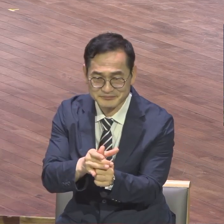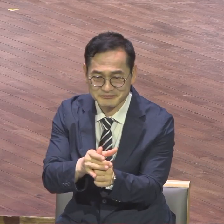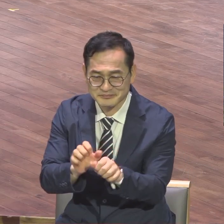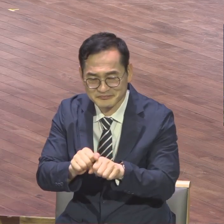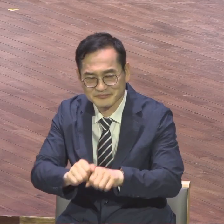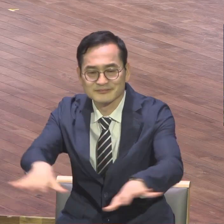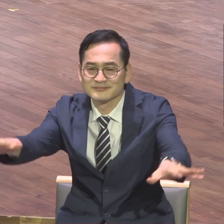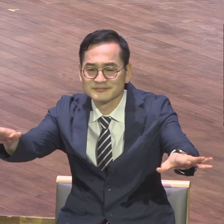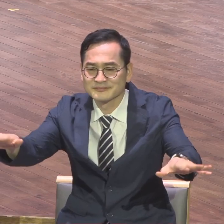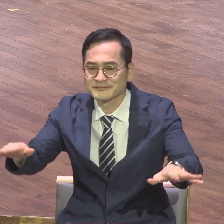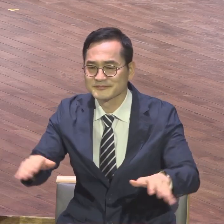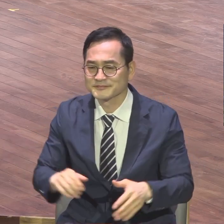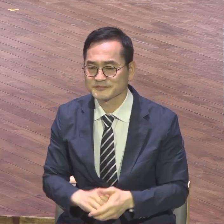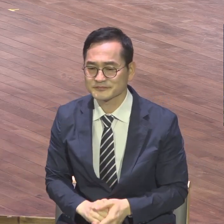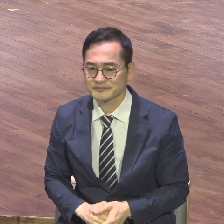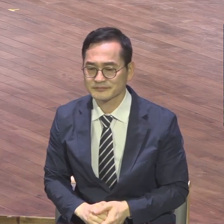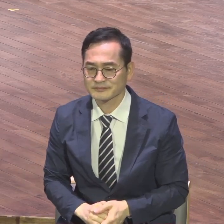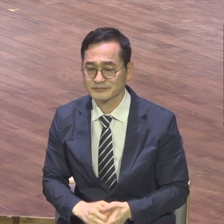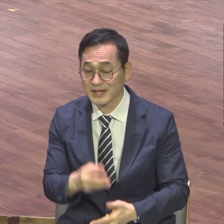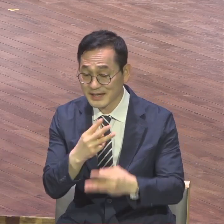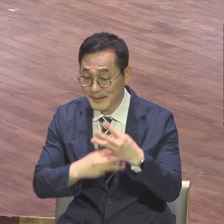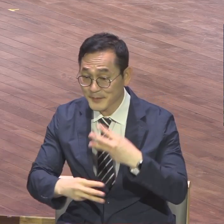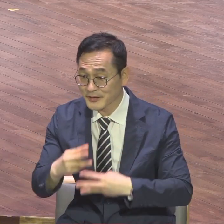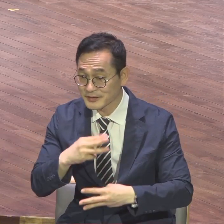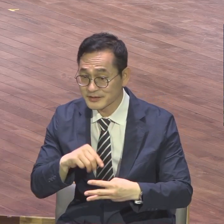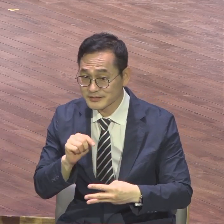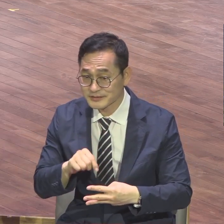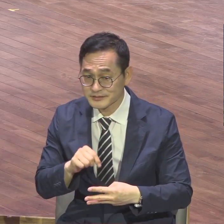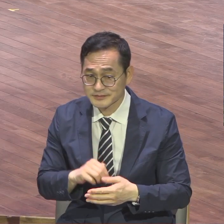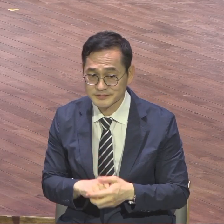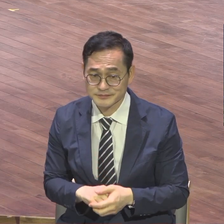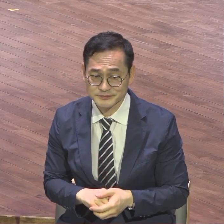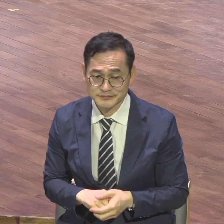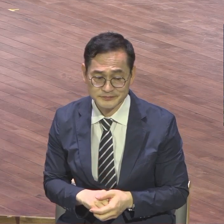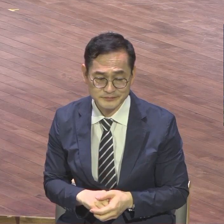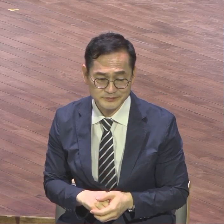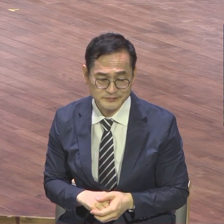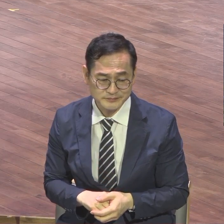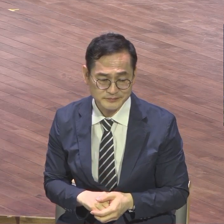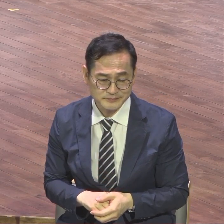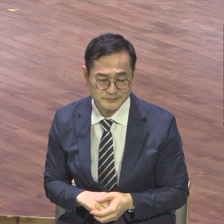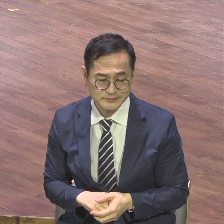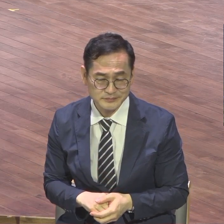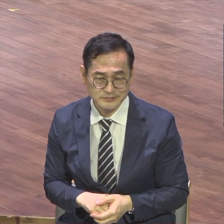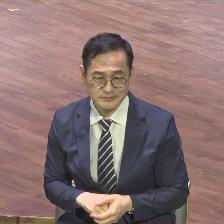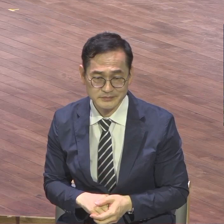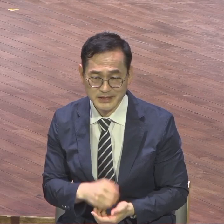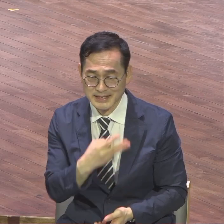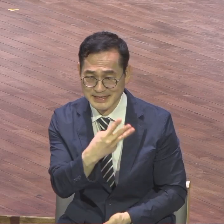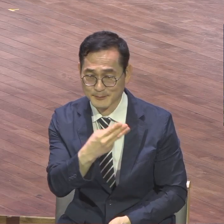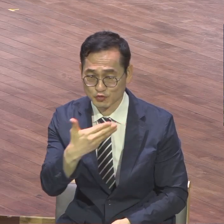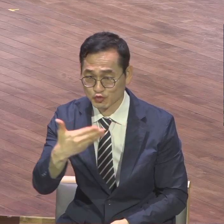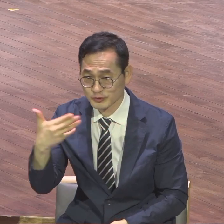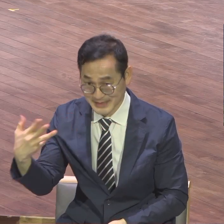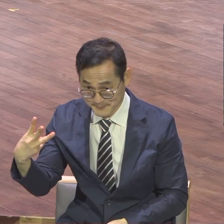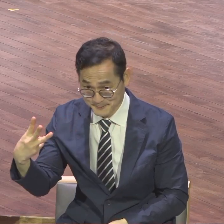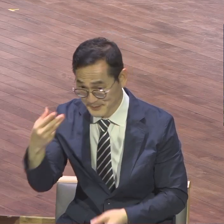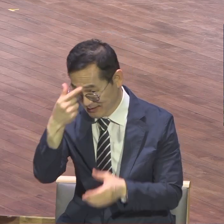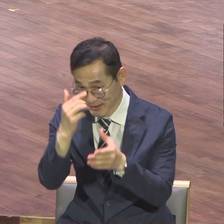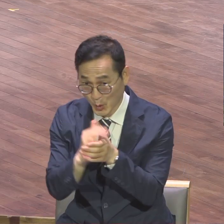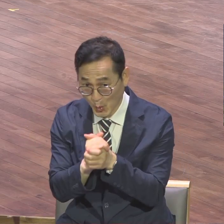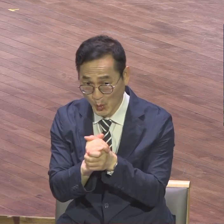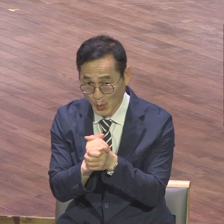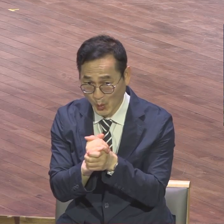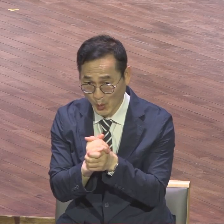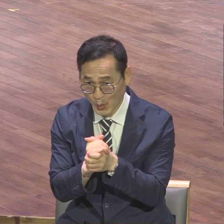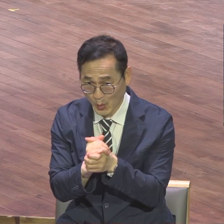어떻게 하면 됩니까? 우리 렘넌트들 393 하면 됩니다. 393. 우리가 뭘 합니까?